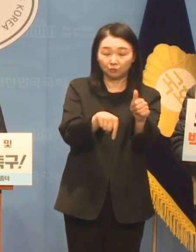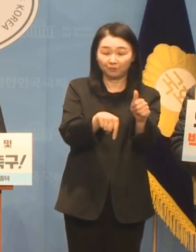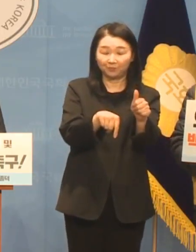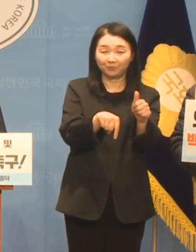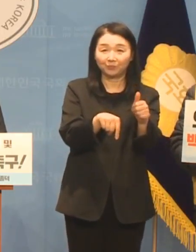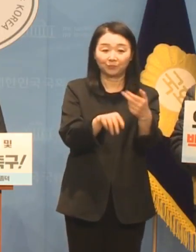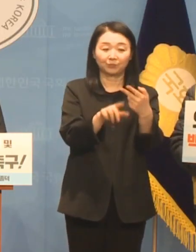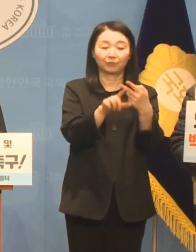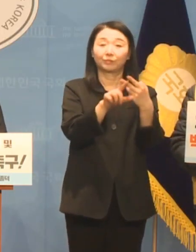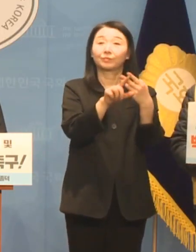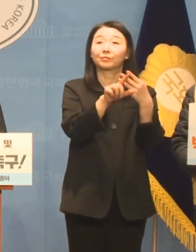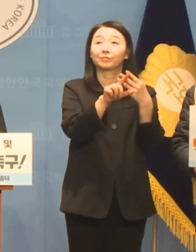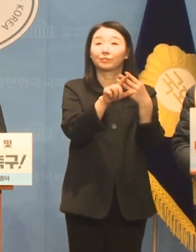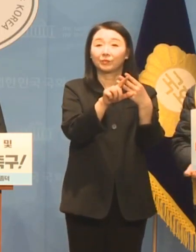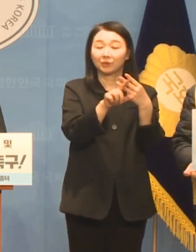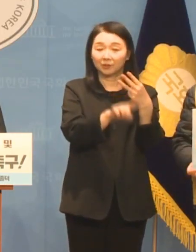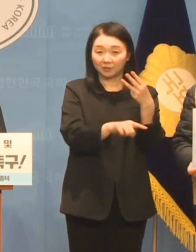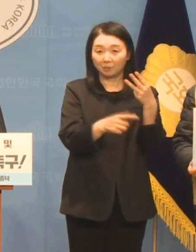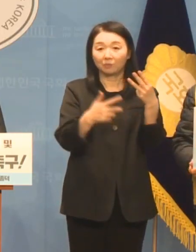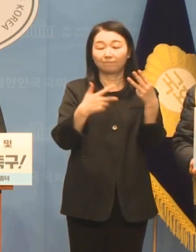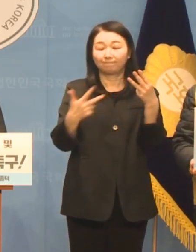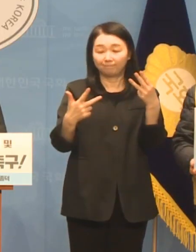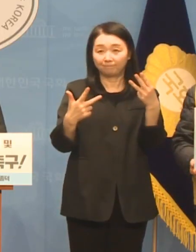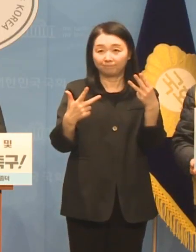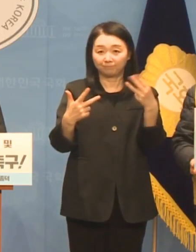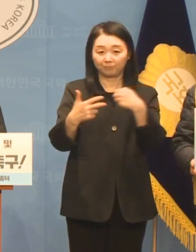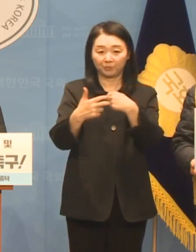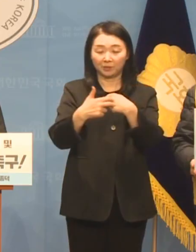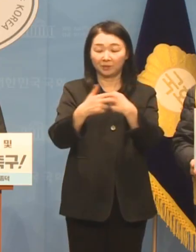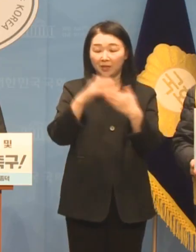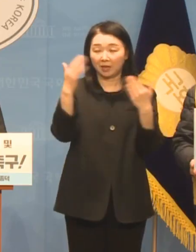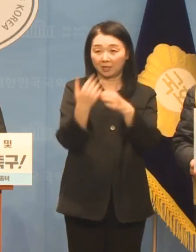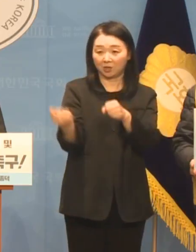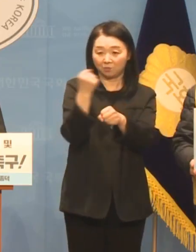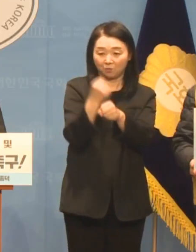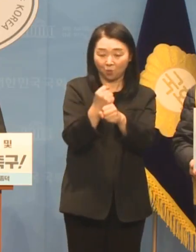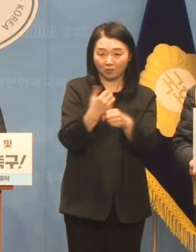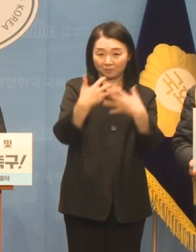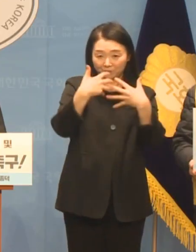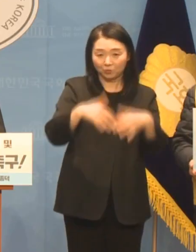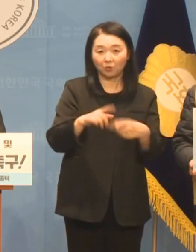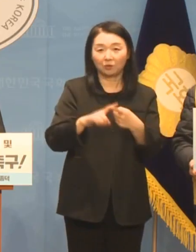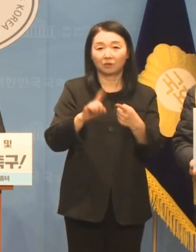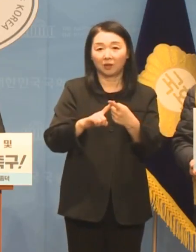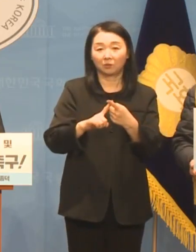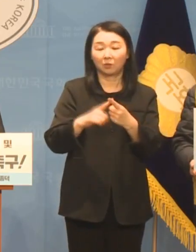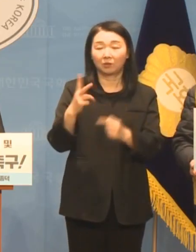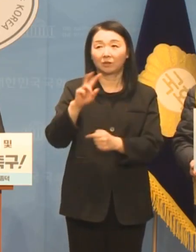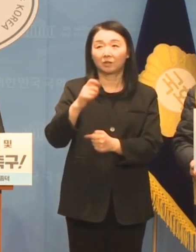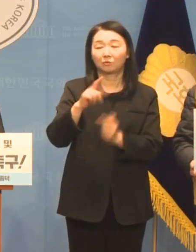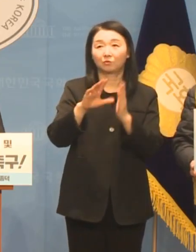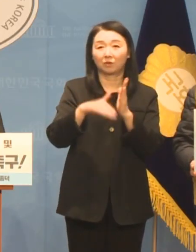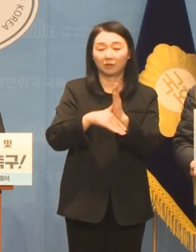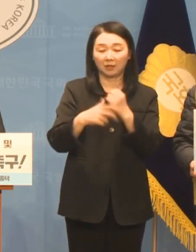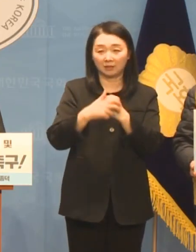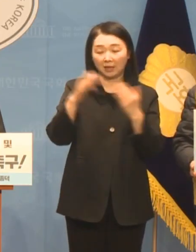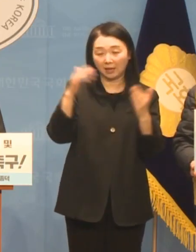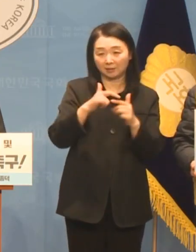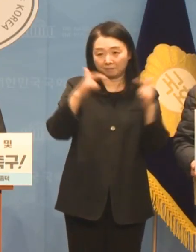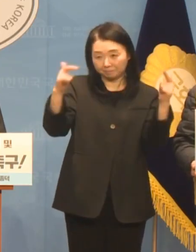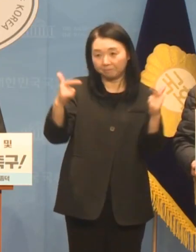7일 의대생 복귀를 전제로 2026년 의대 정원을 늘리지 않겠다고 발표했습니다.